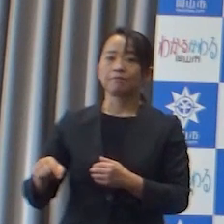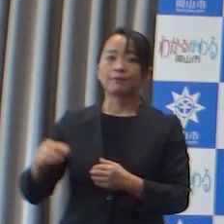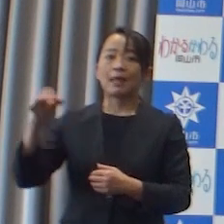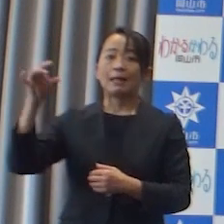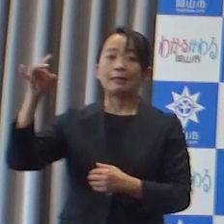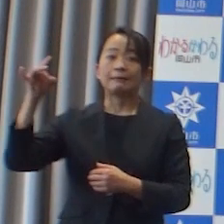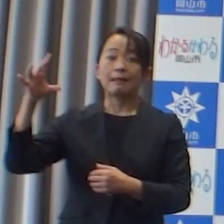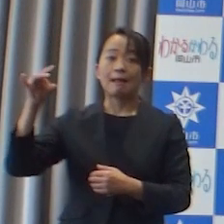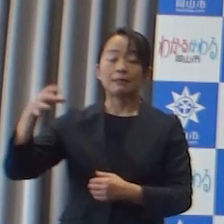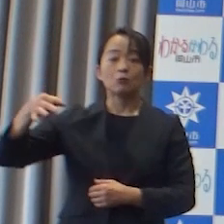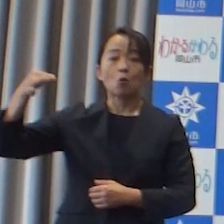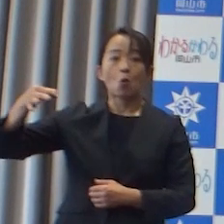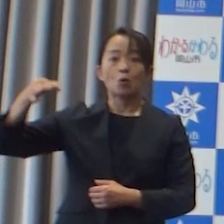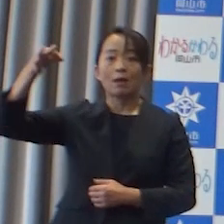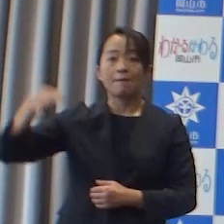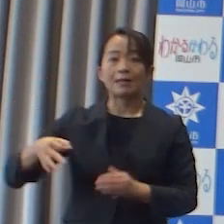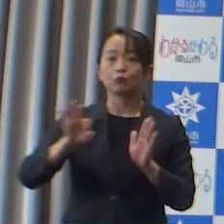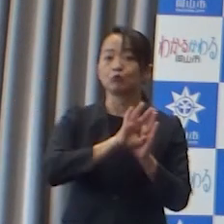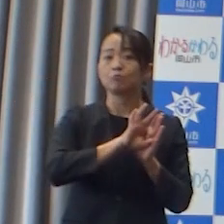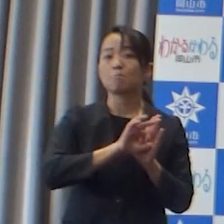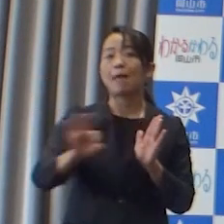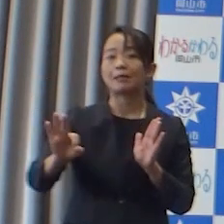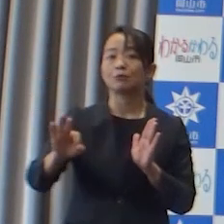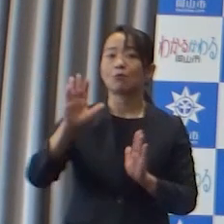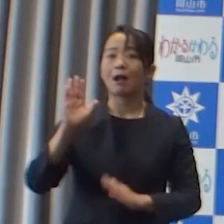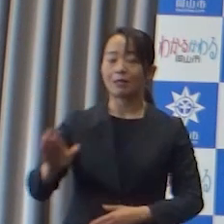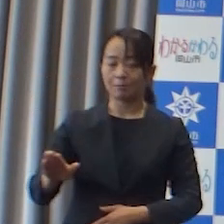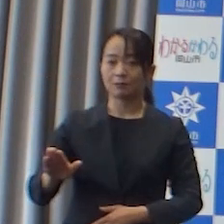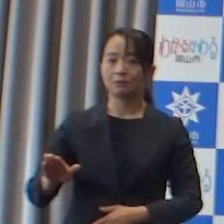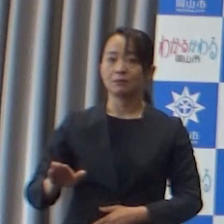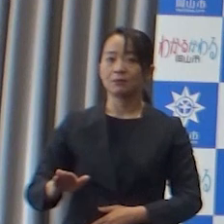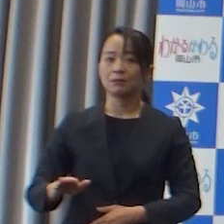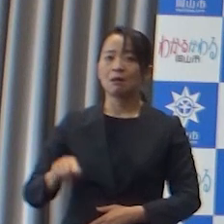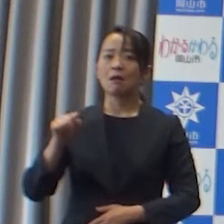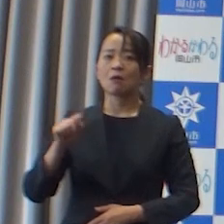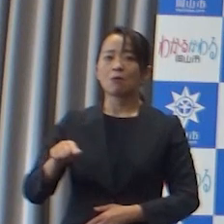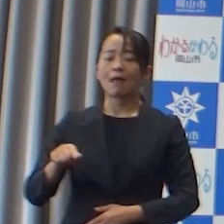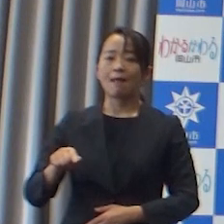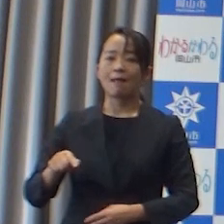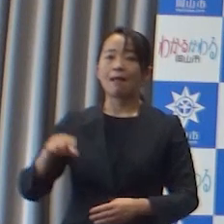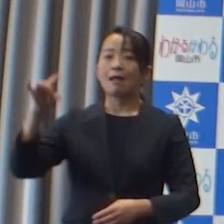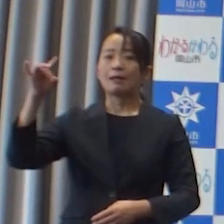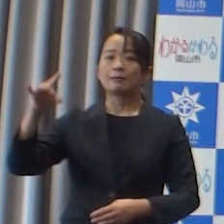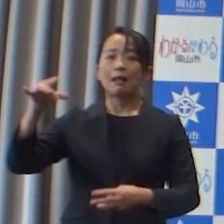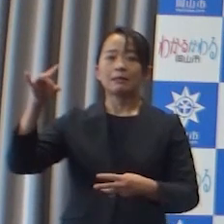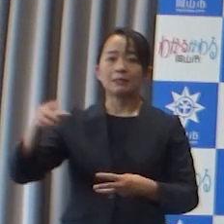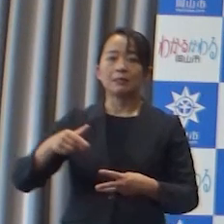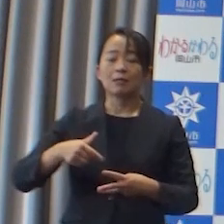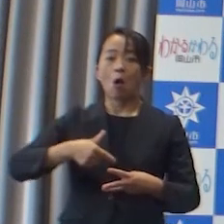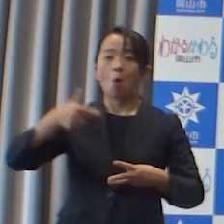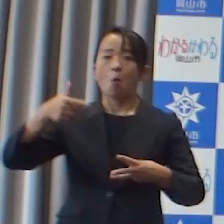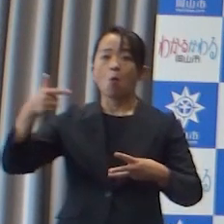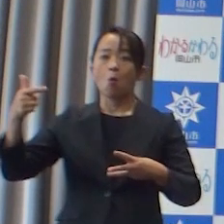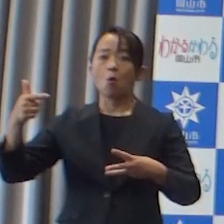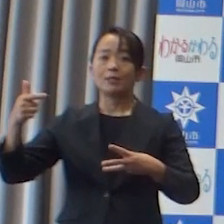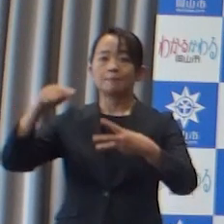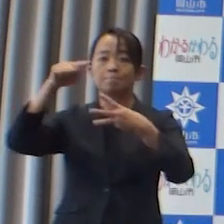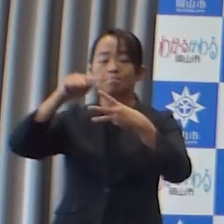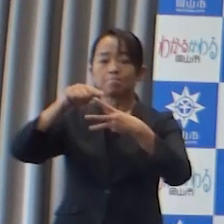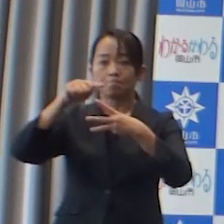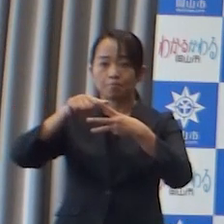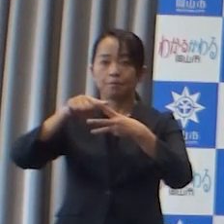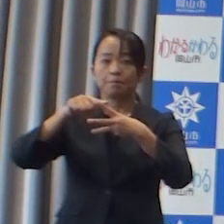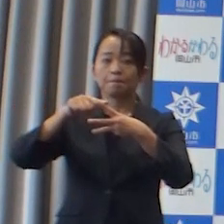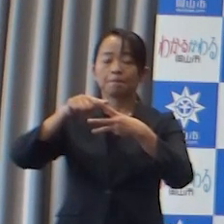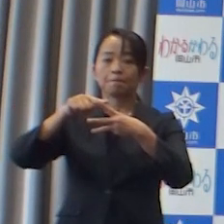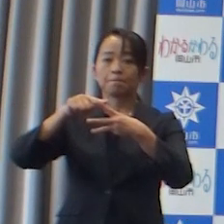あり、一定基準以上の大量の電力を利用する施設において、特別高圧